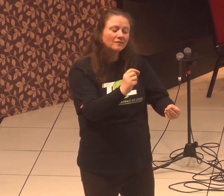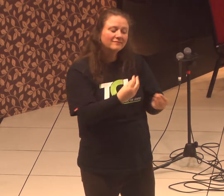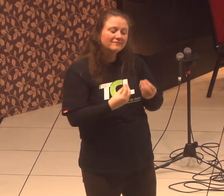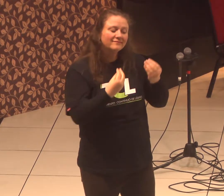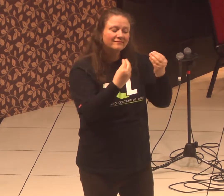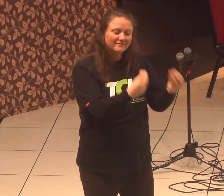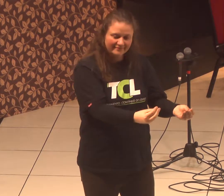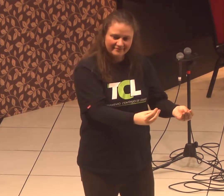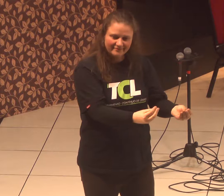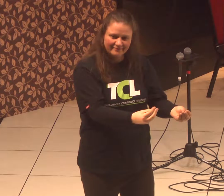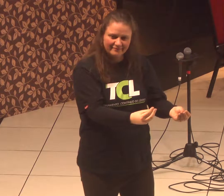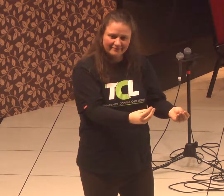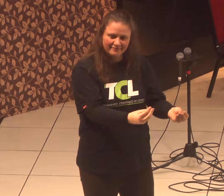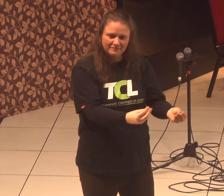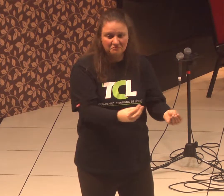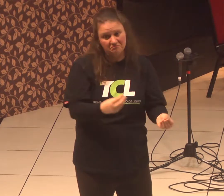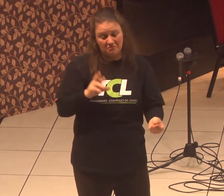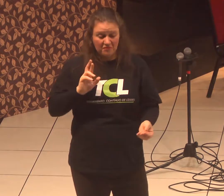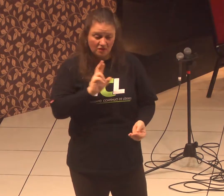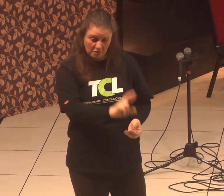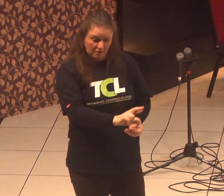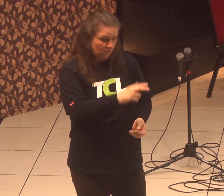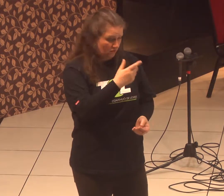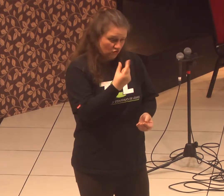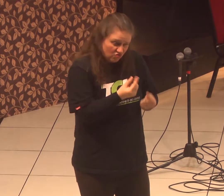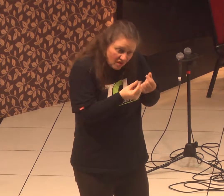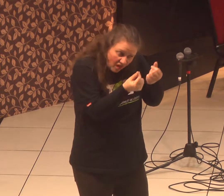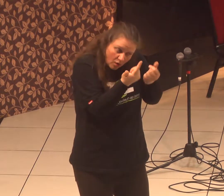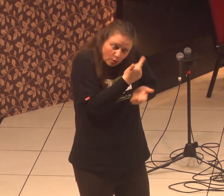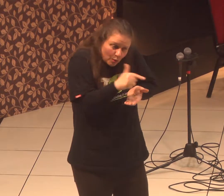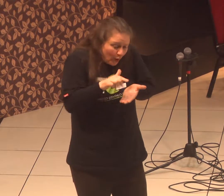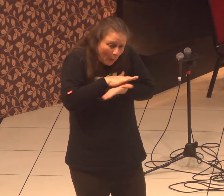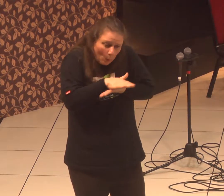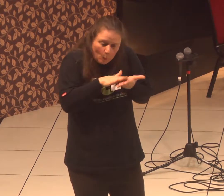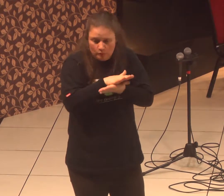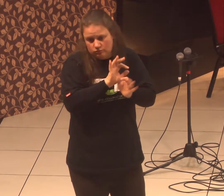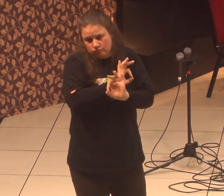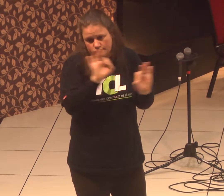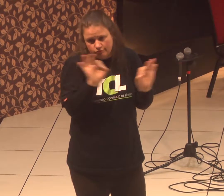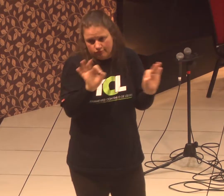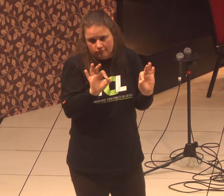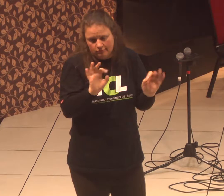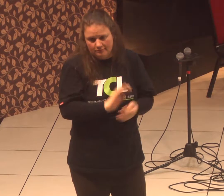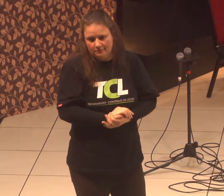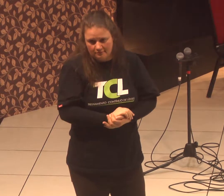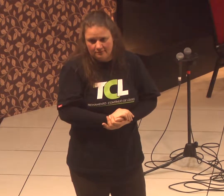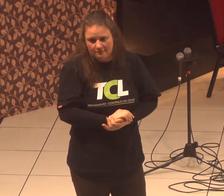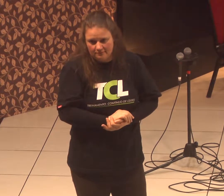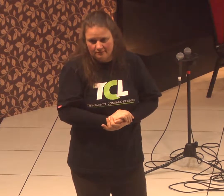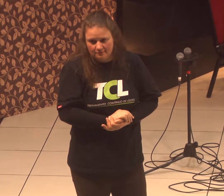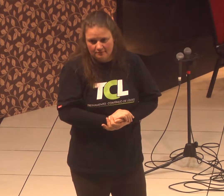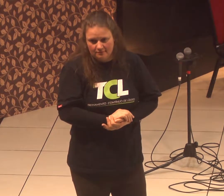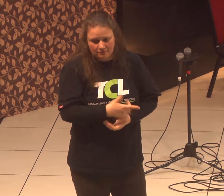Eles disseram que não tinham dinheiro. Né? O que eles disseram é que eles, enfim, na verdade, estavam